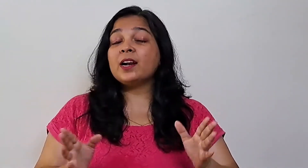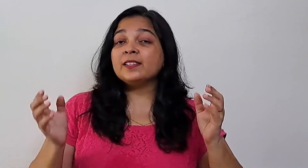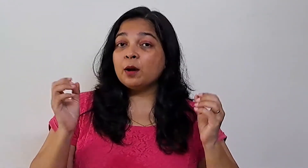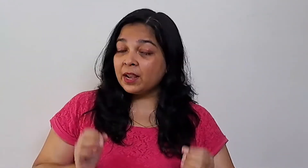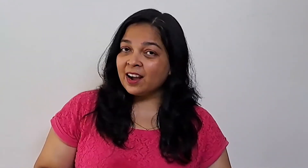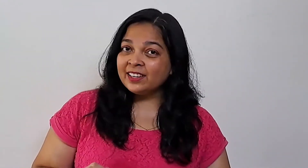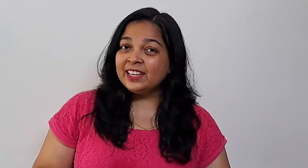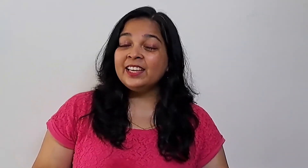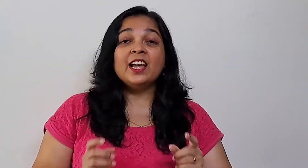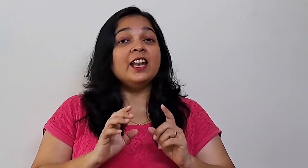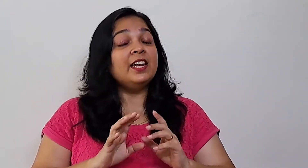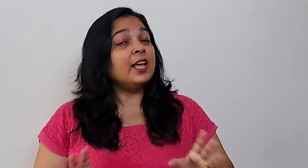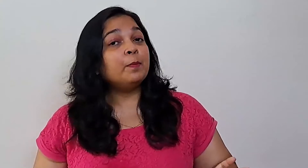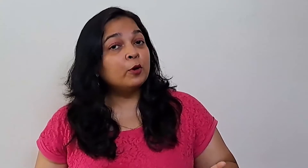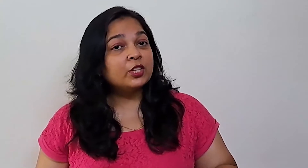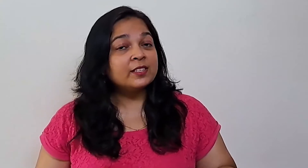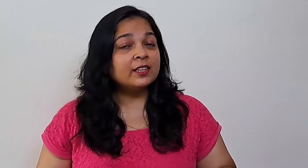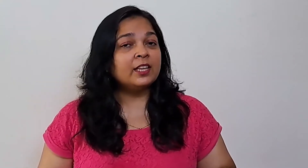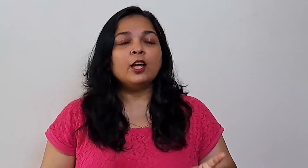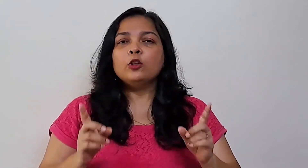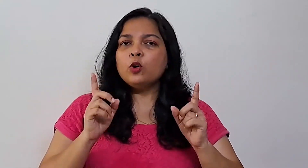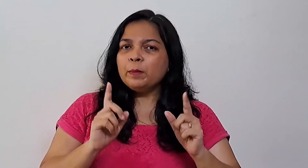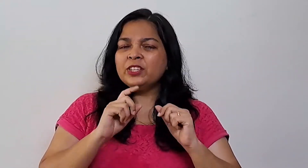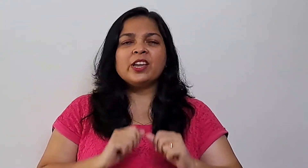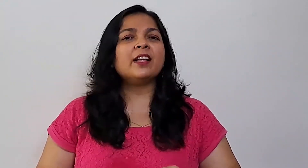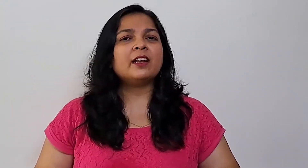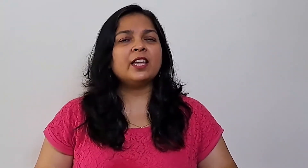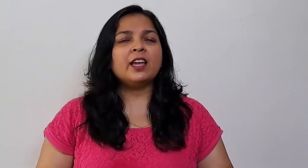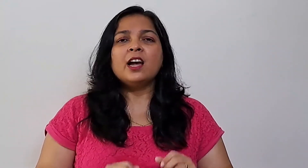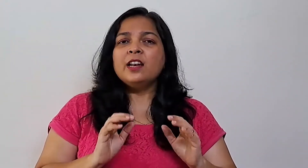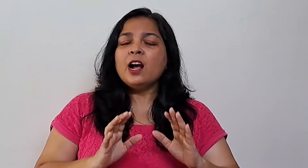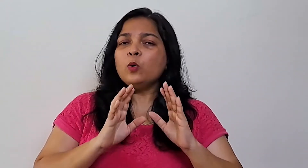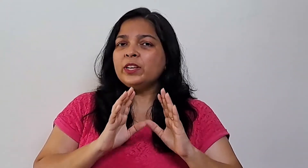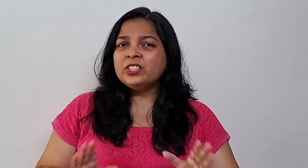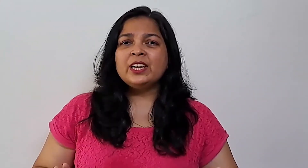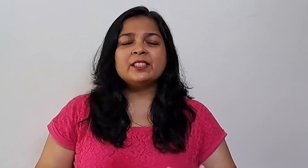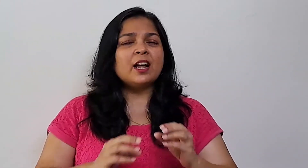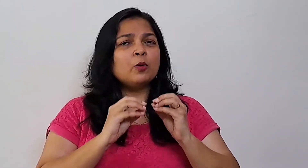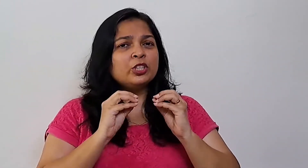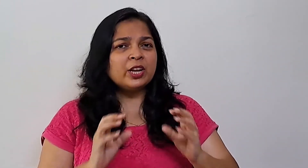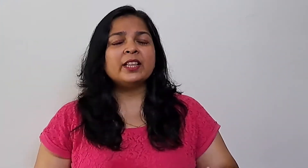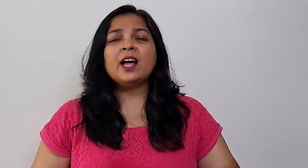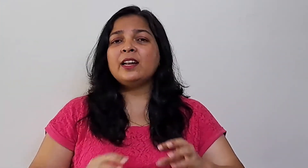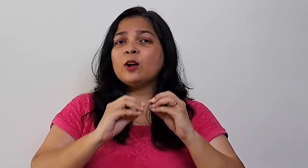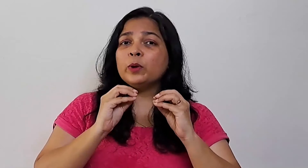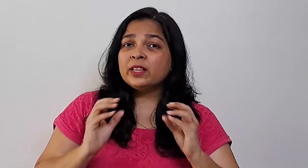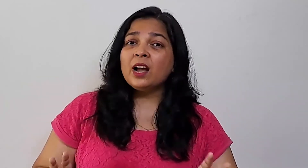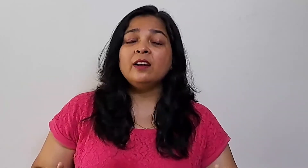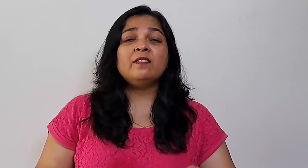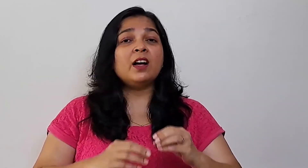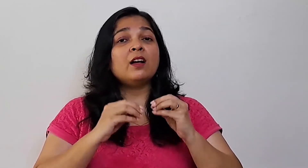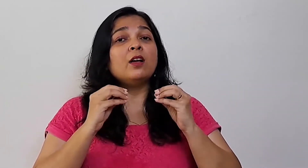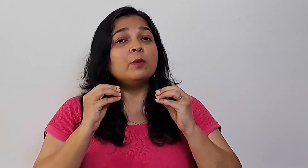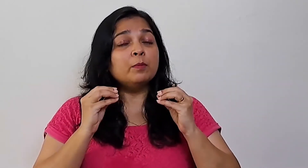किसी भी प्रकार सानू हानि नहीं पहुँचा सकती। ते हमेशा याद रखो ना कोई चीज, ना कोई शैतान, ना